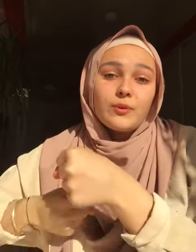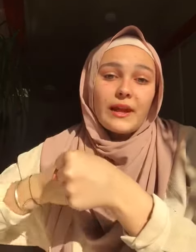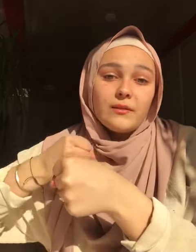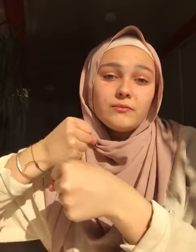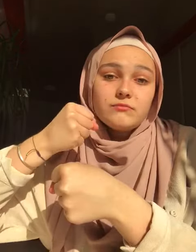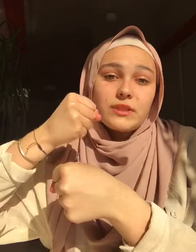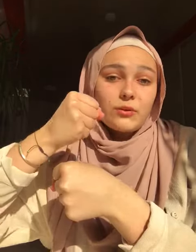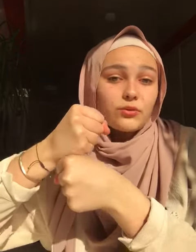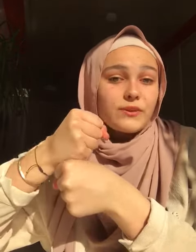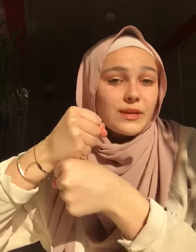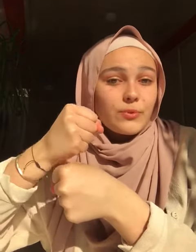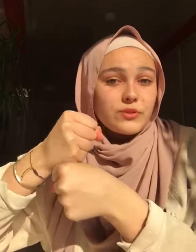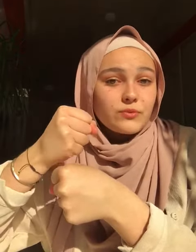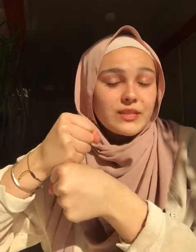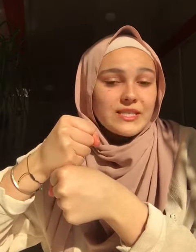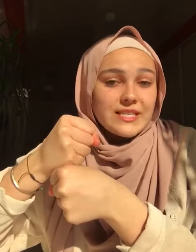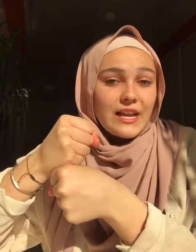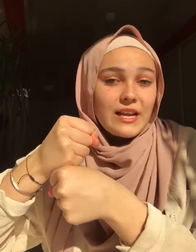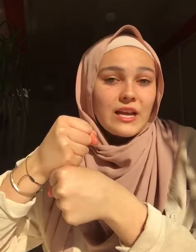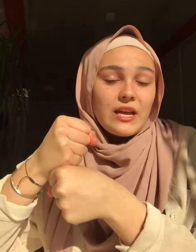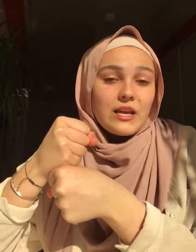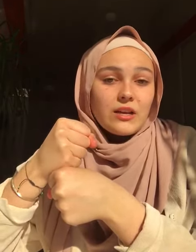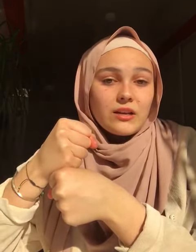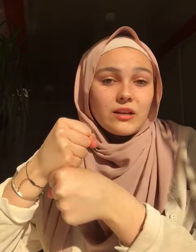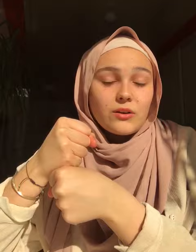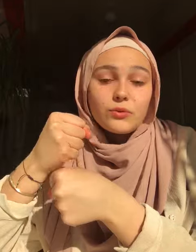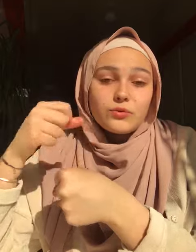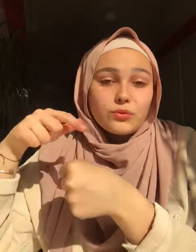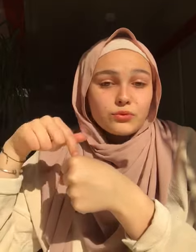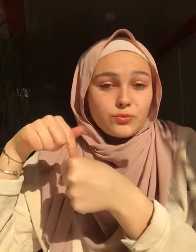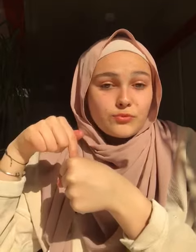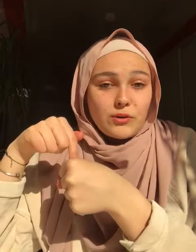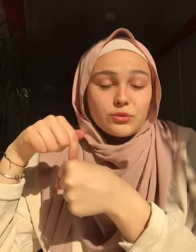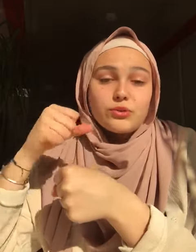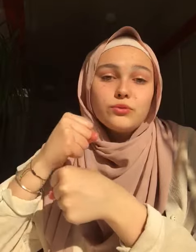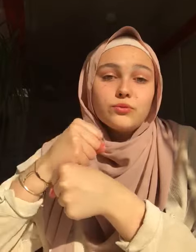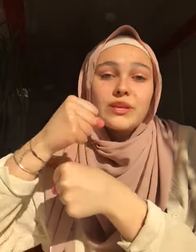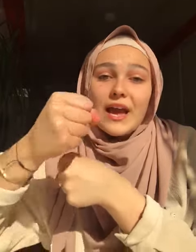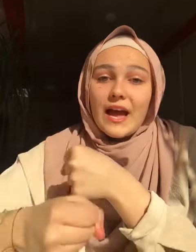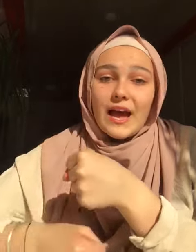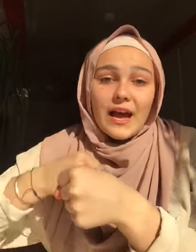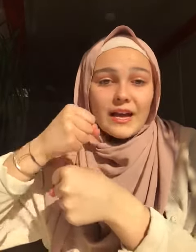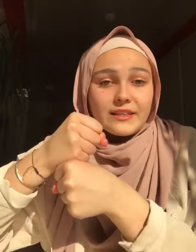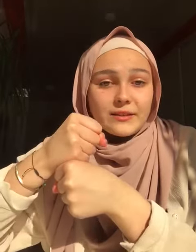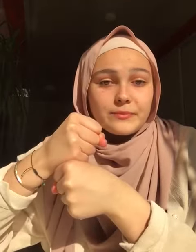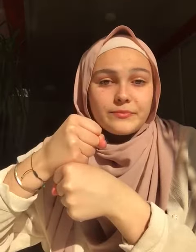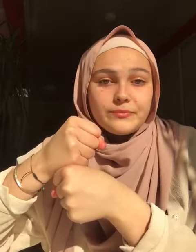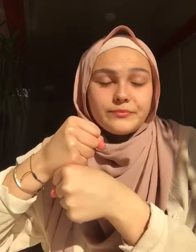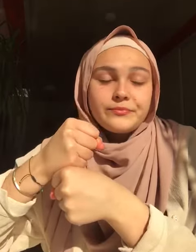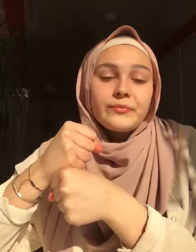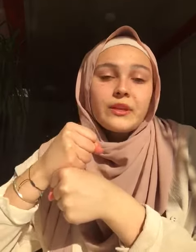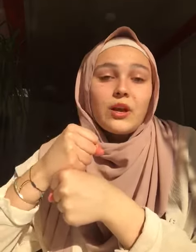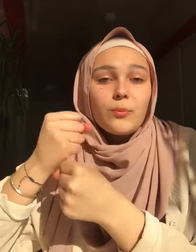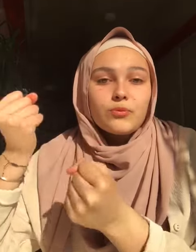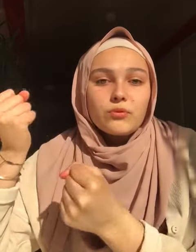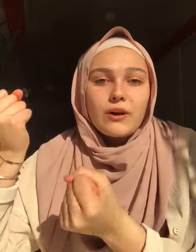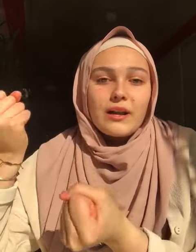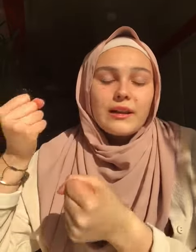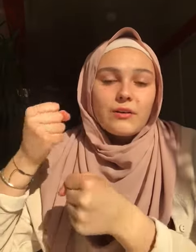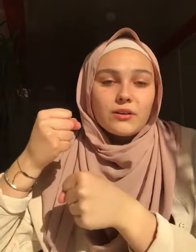complet et retrouver sa position initiale autour du point gauche. Donc, année. Pourquoi, là